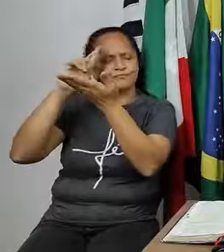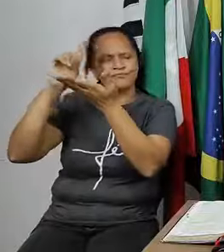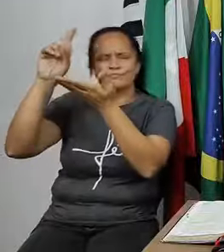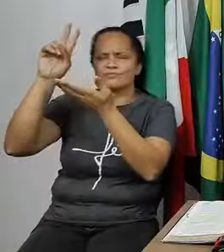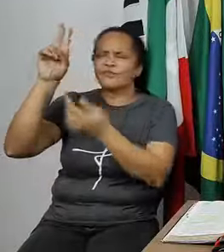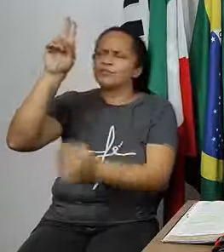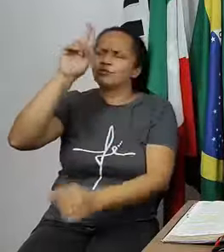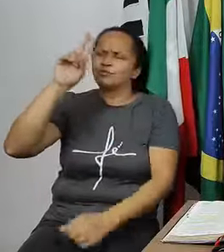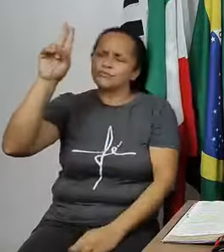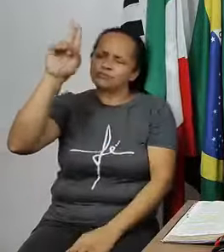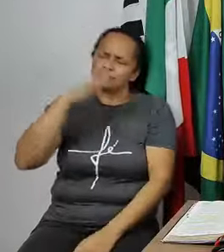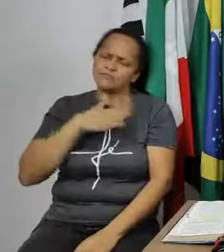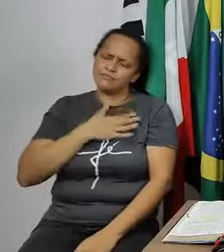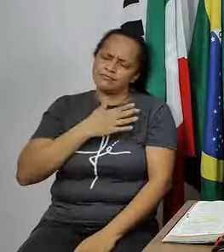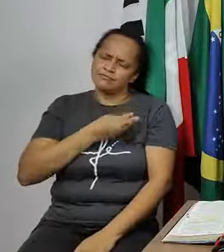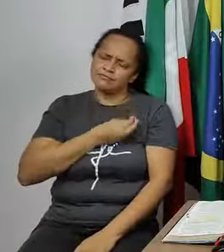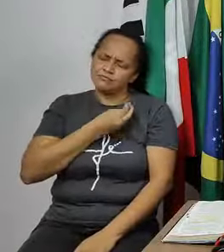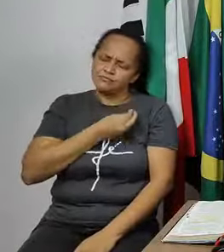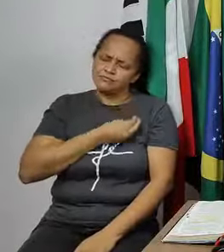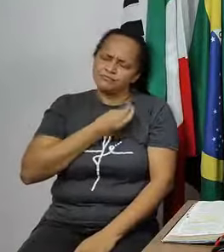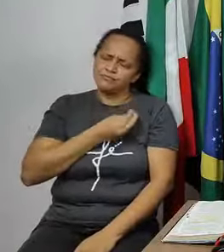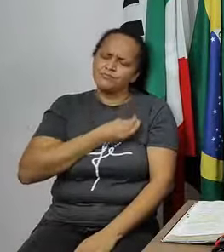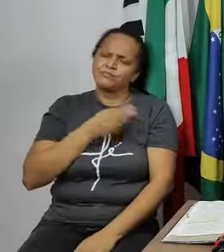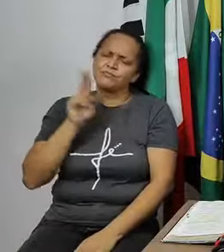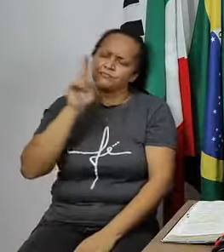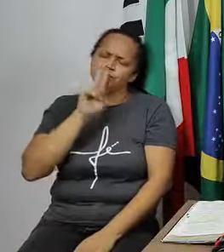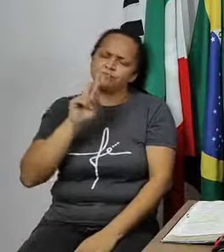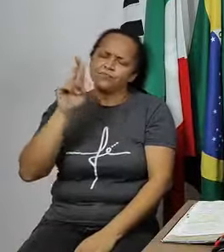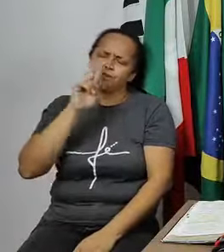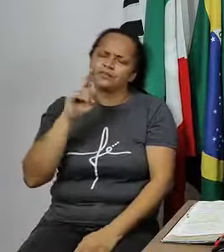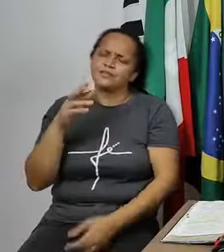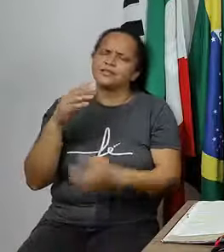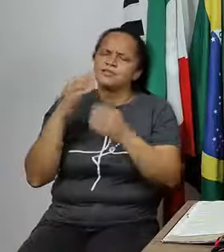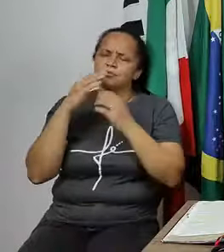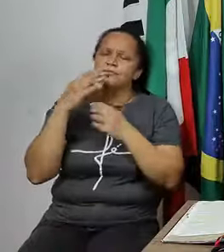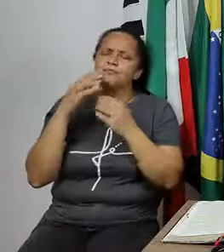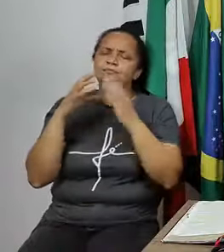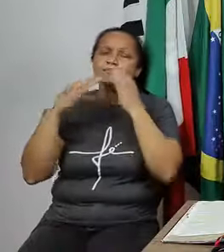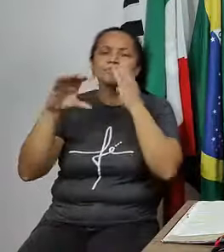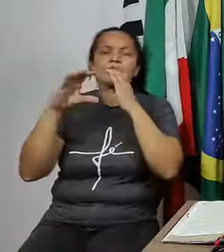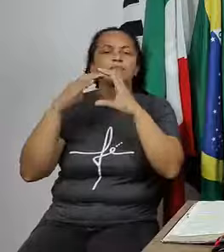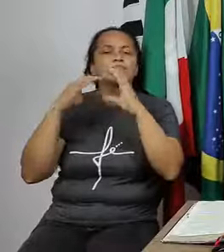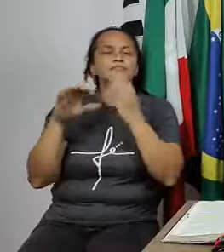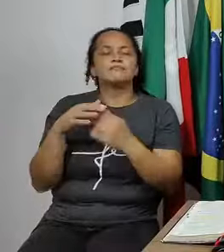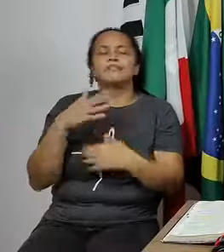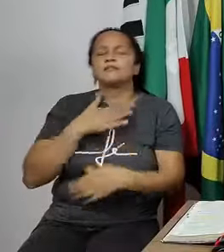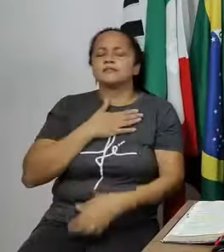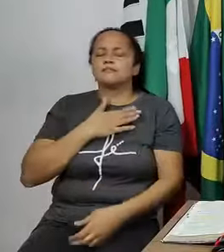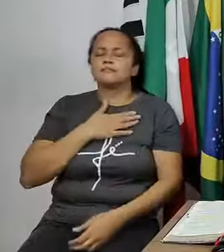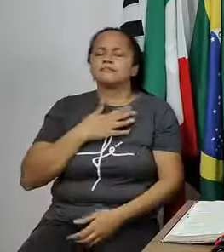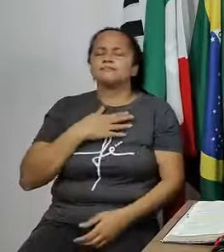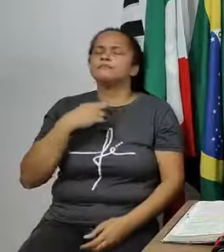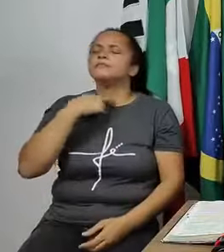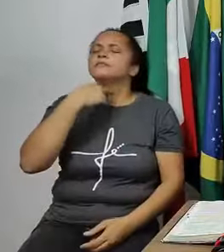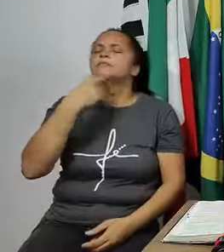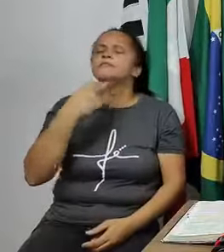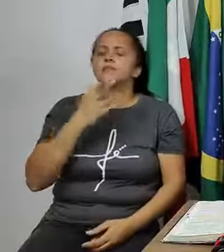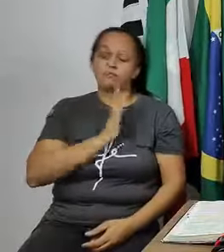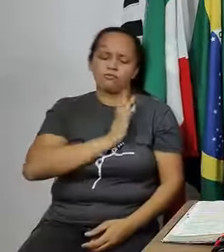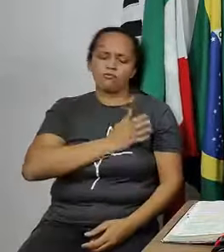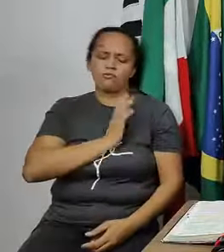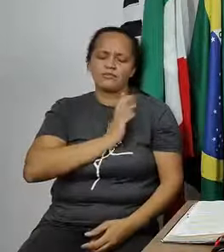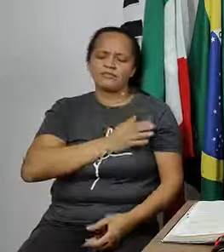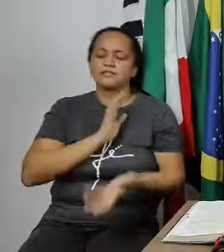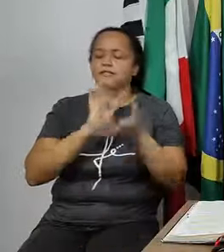Usa a minha vida, Senhor. Usa a minha boca. Usa a minha voz. Usa o meu coração e a minha mente.